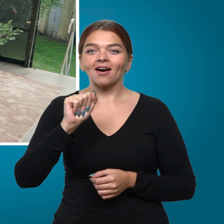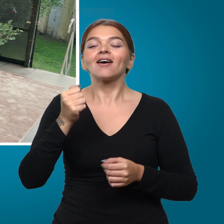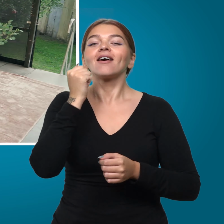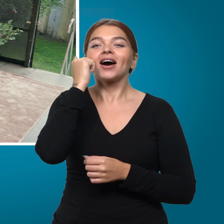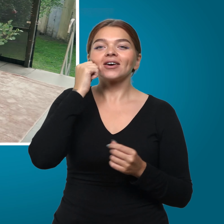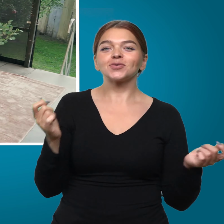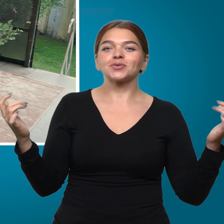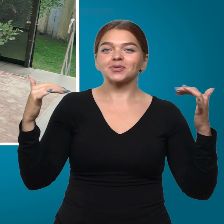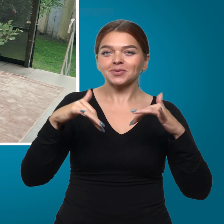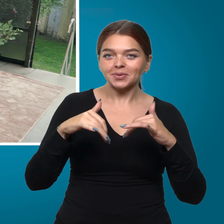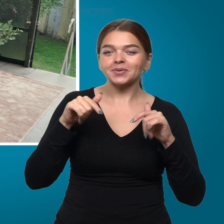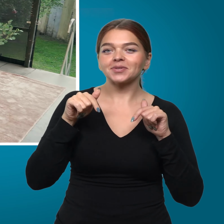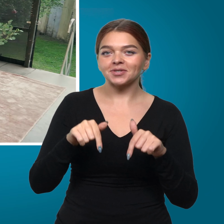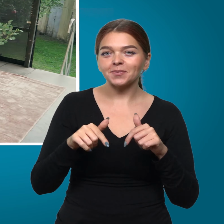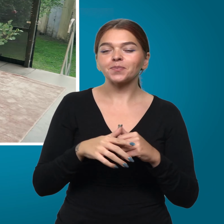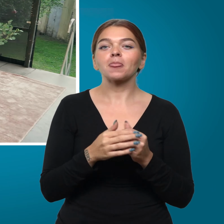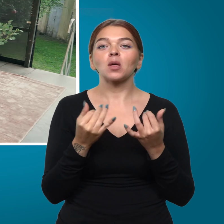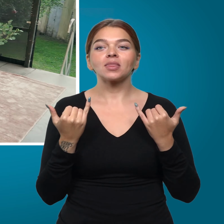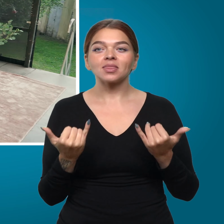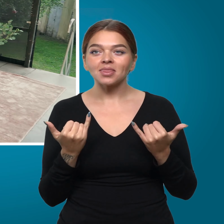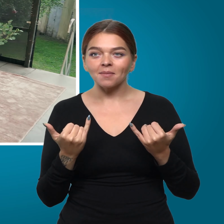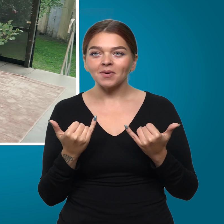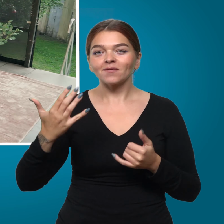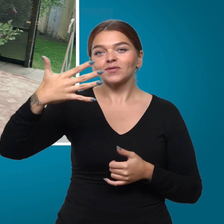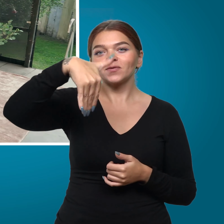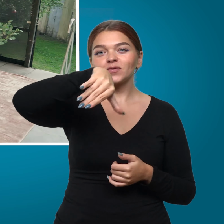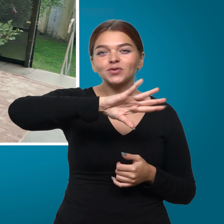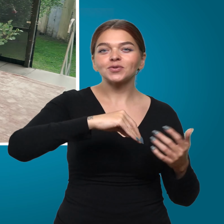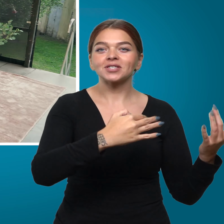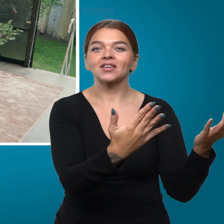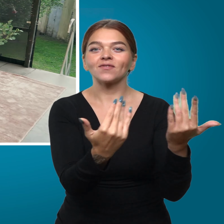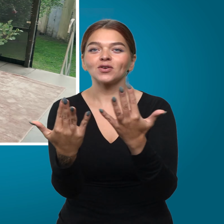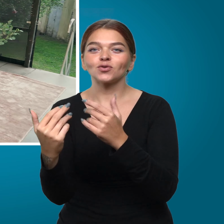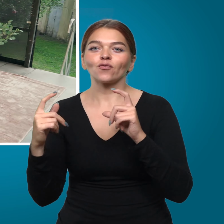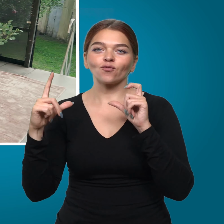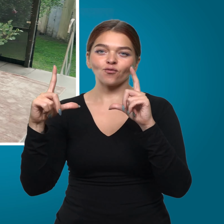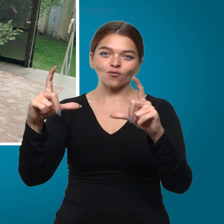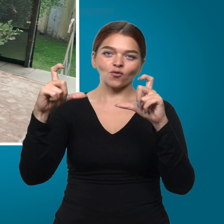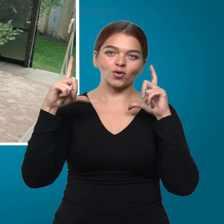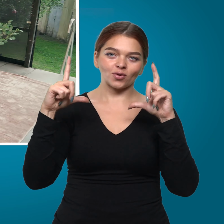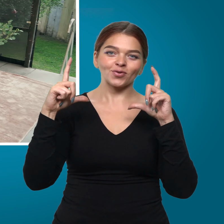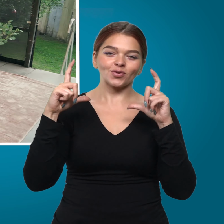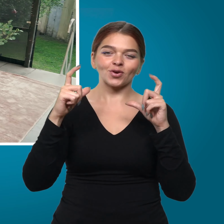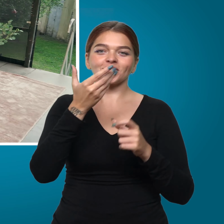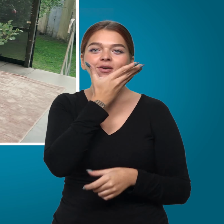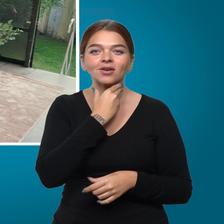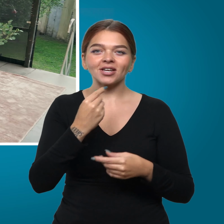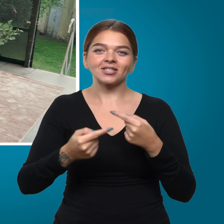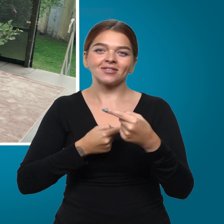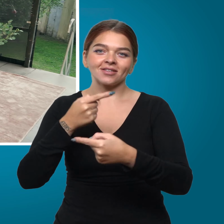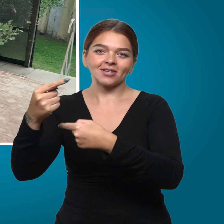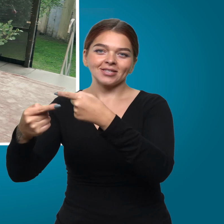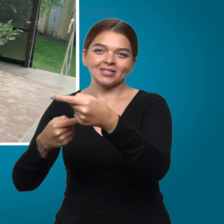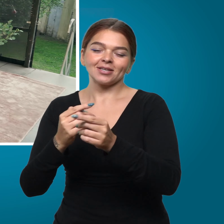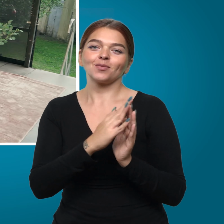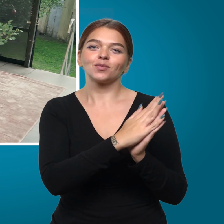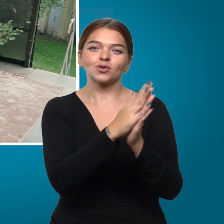Monikai. Ačiū, kad šiandien atvykot pas mus. O dabar kviečiu visus bendrai nuotraukai, kas jau tapo